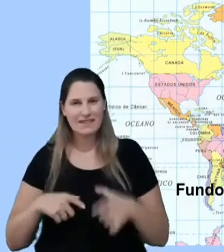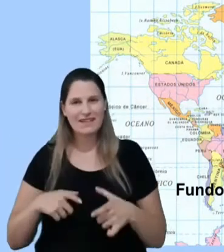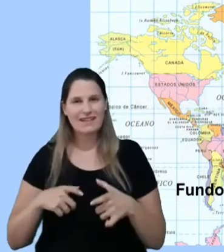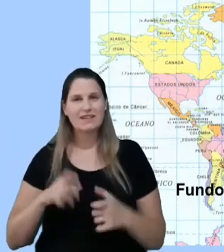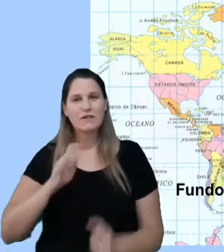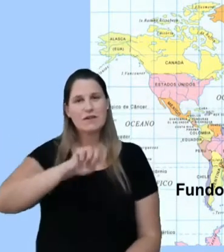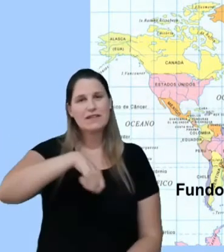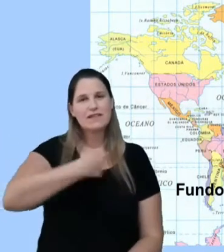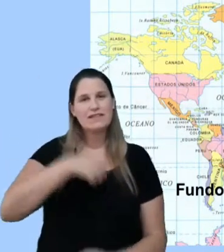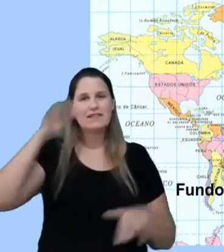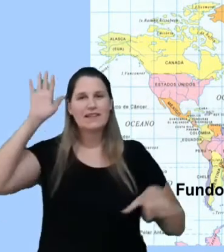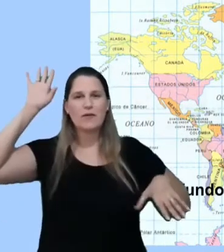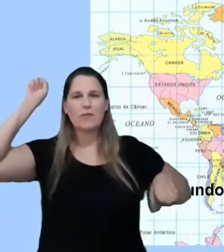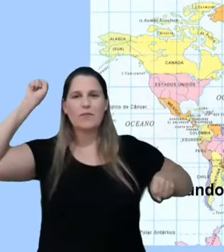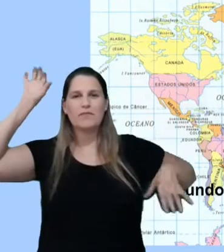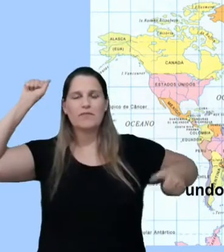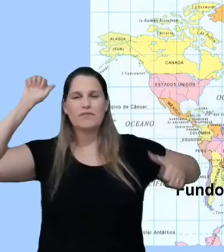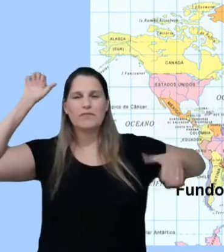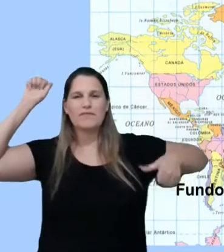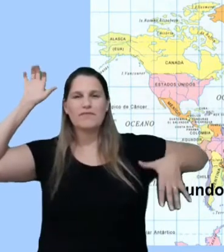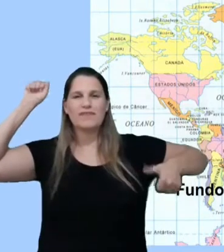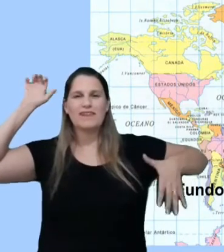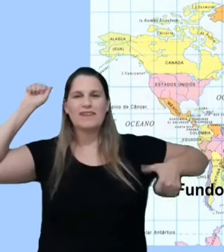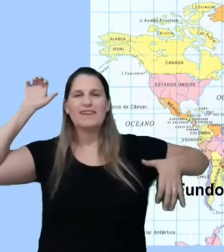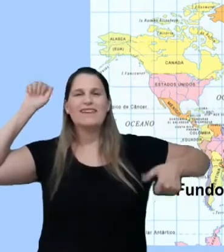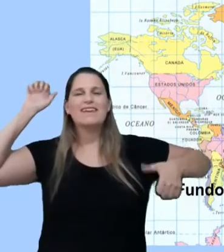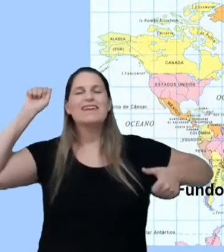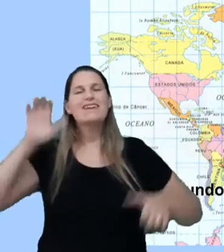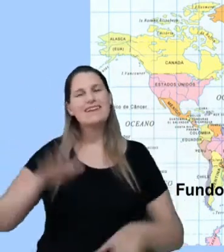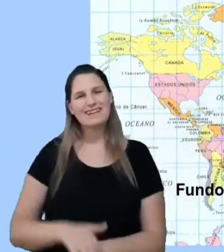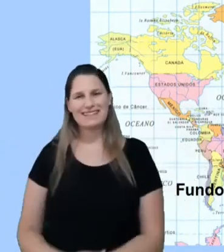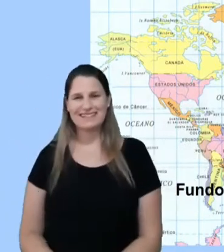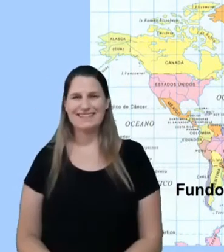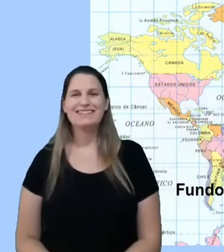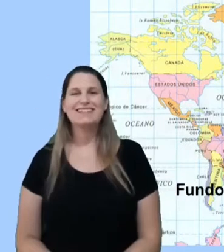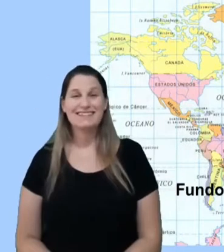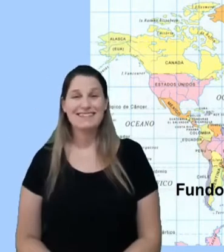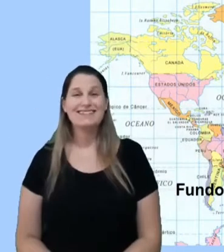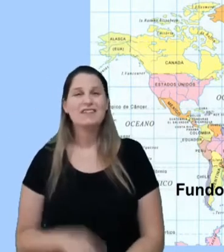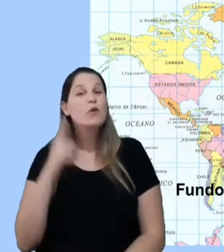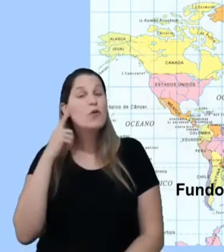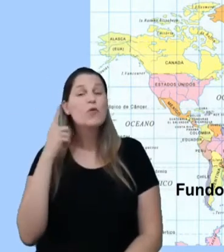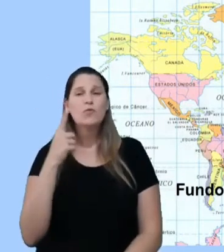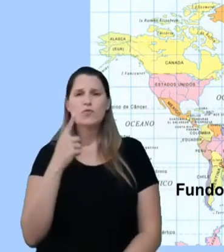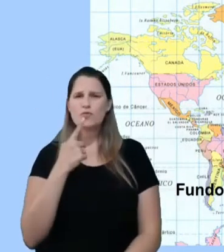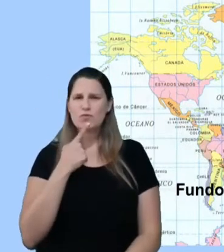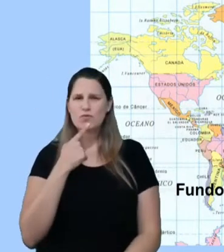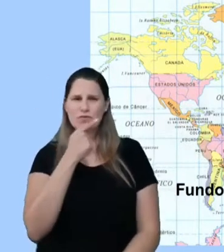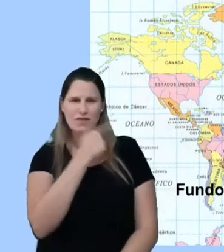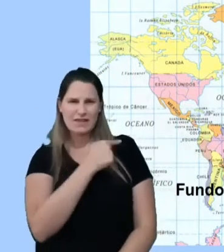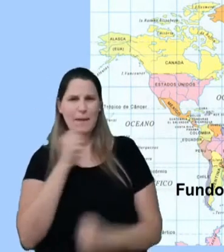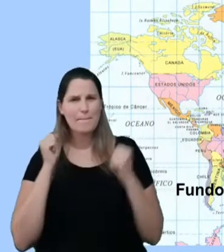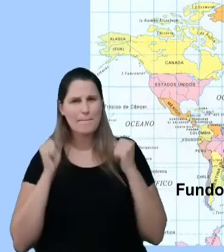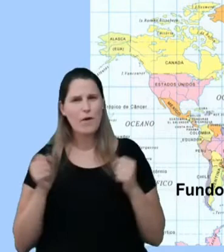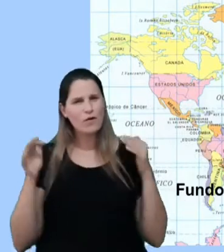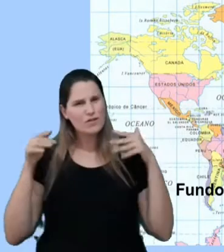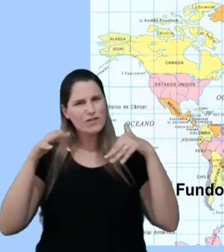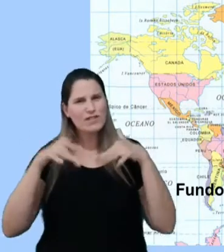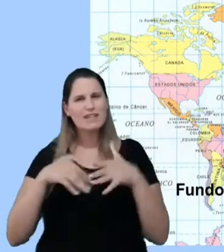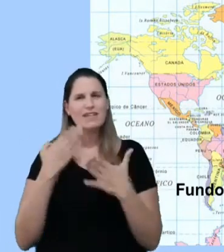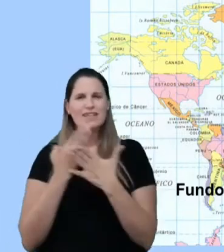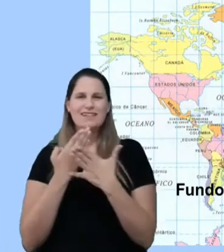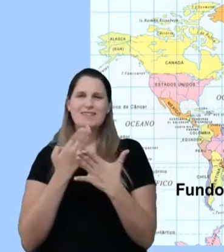Lá na Espanha. Os surdos de lá podiam